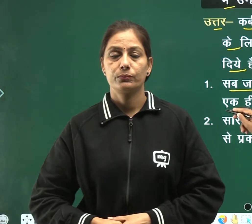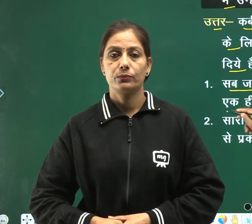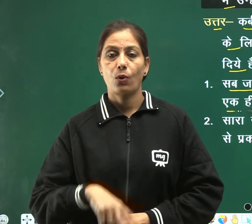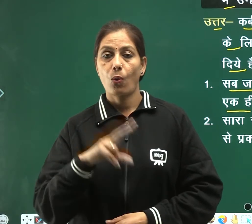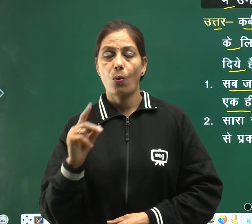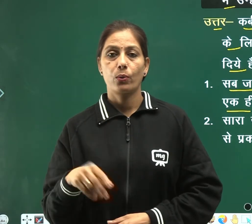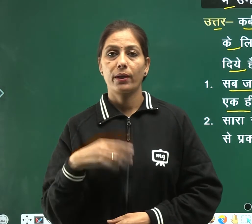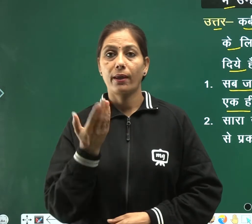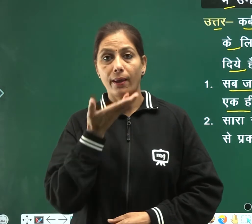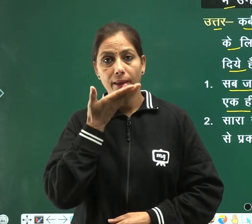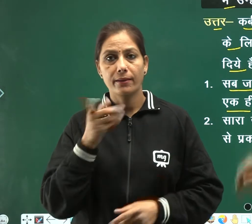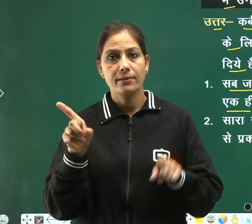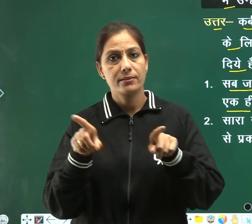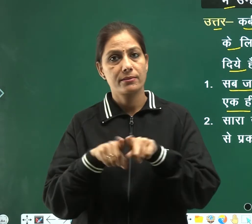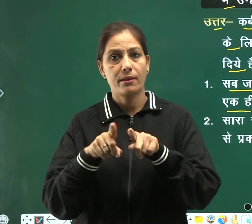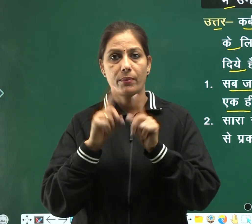और एक ही जल है।